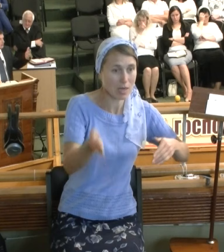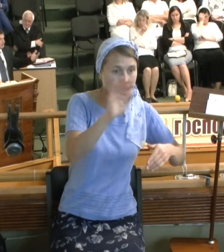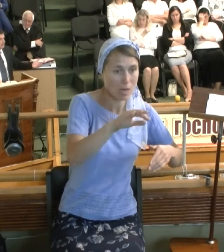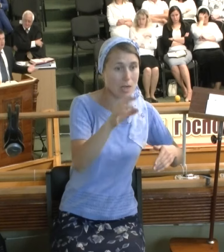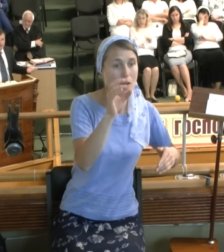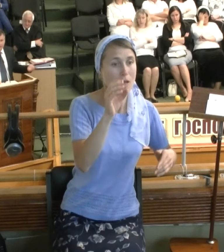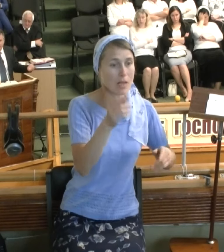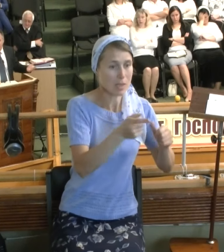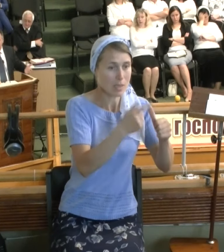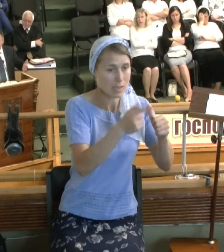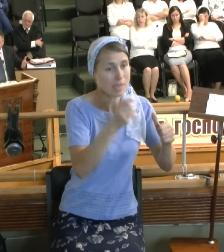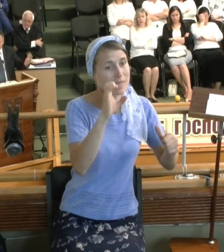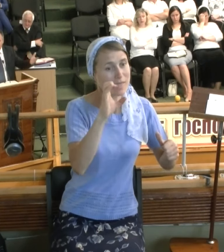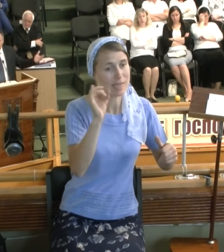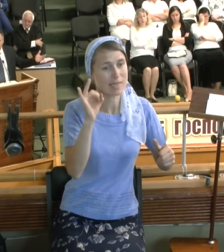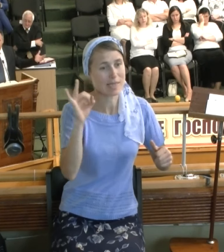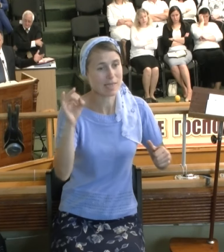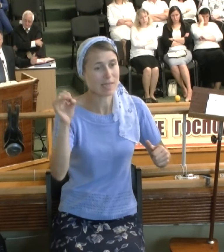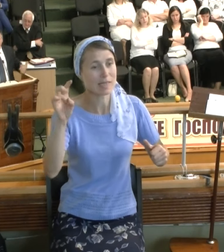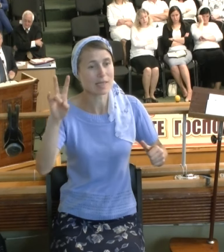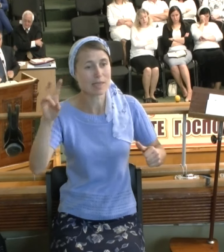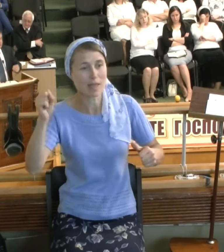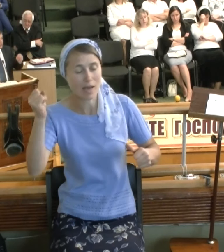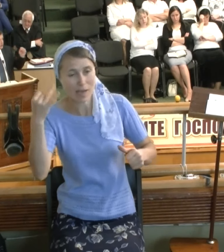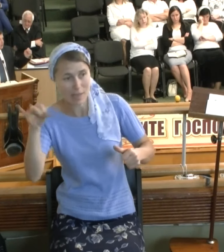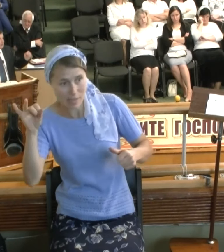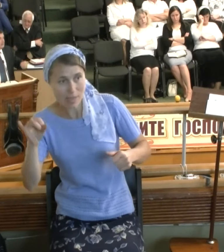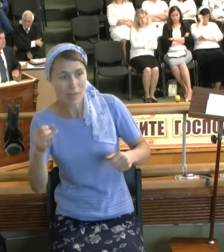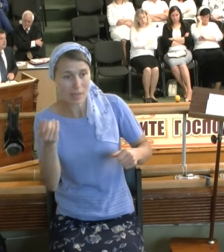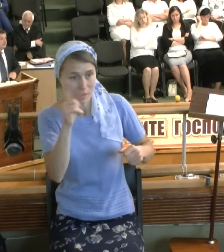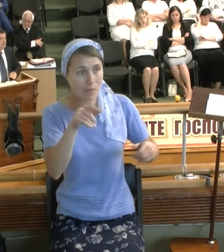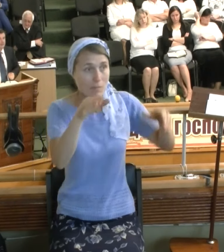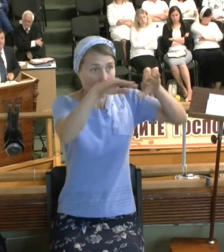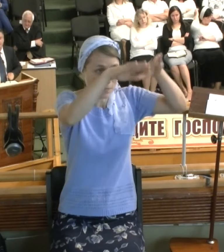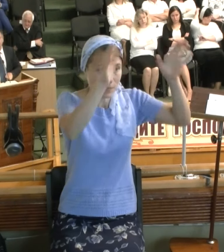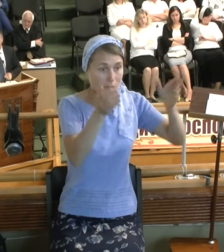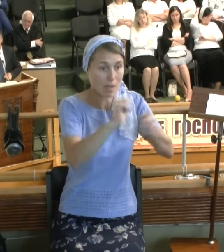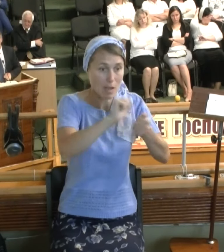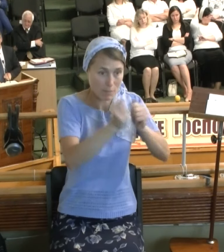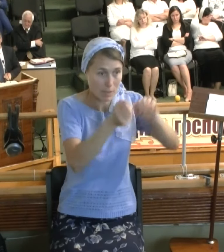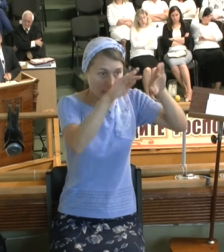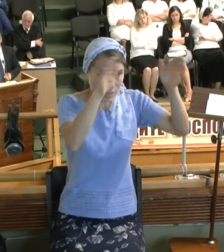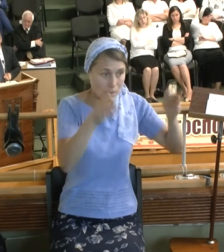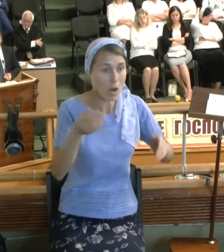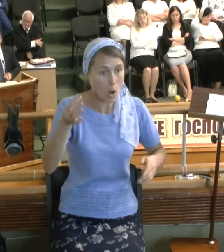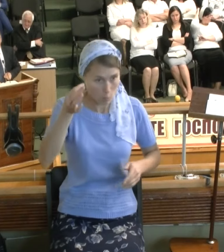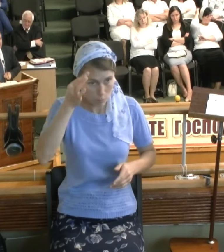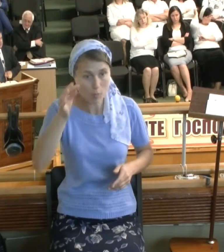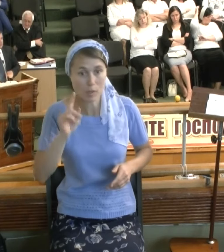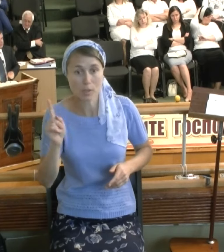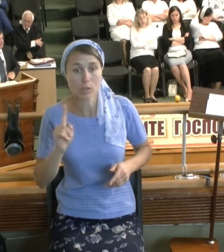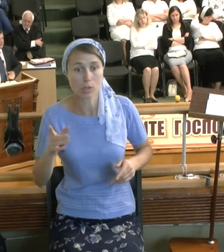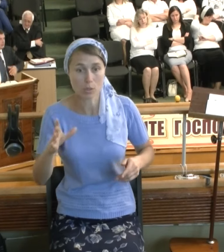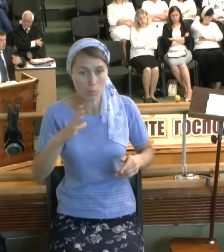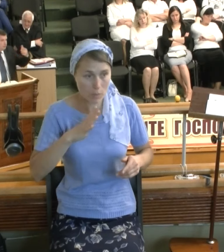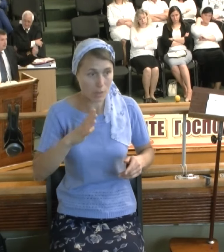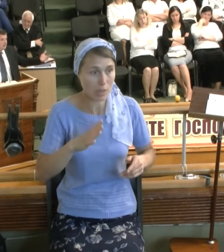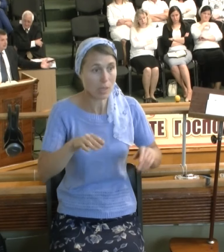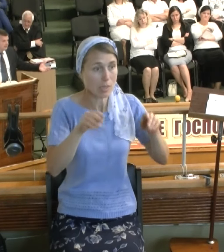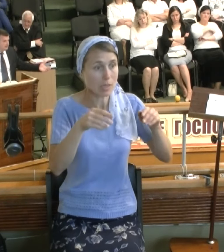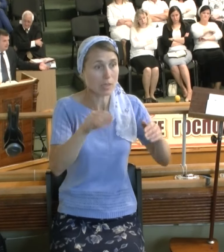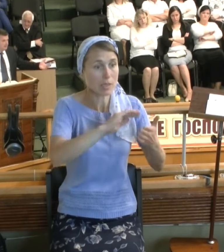Бог дает им скрижали, дает всему народу. Но помните, что было написано на этих скрижалях? Не было написано